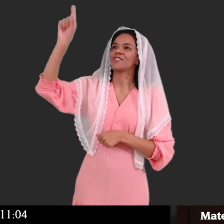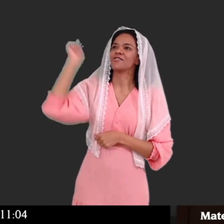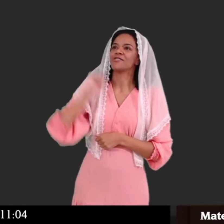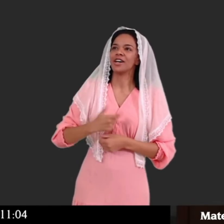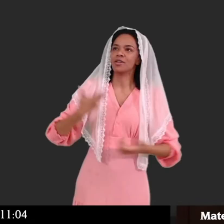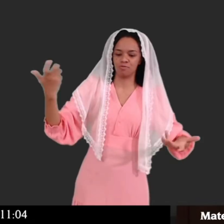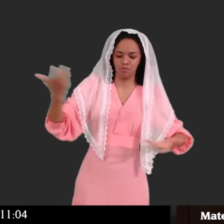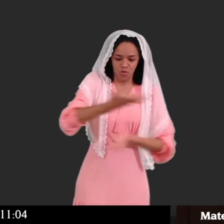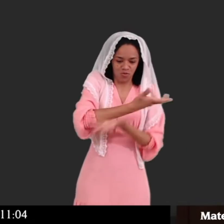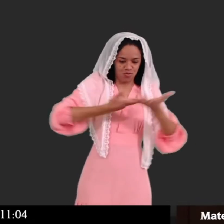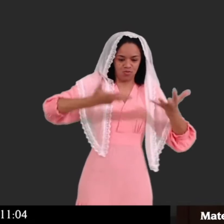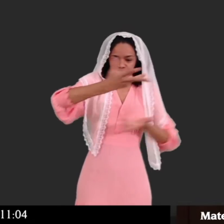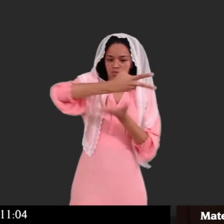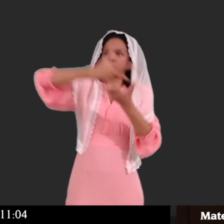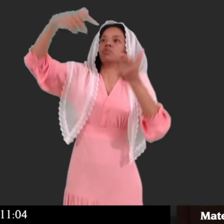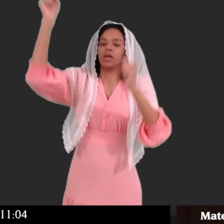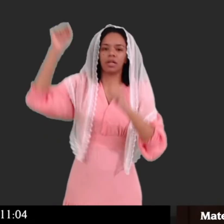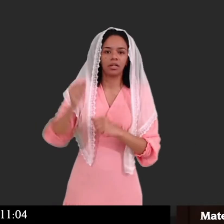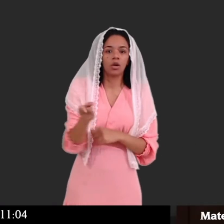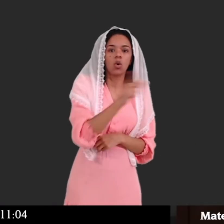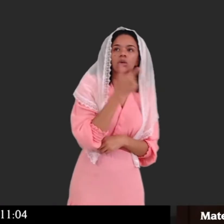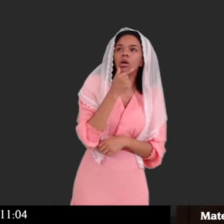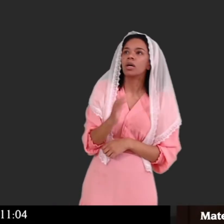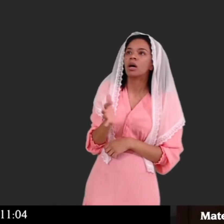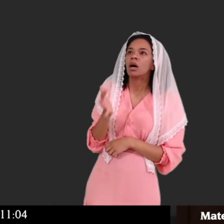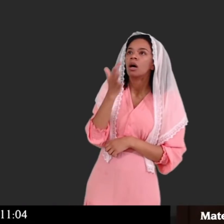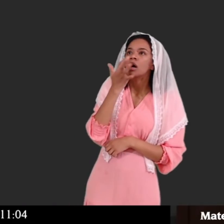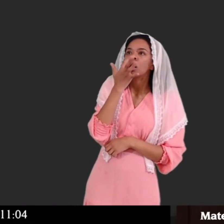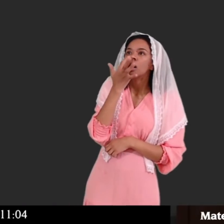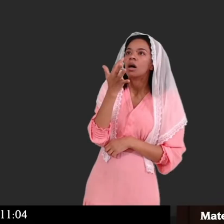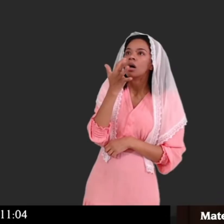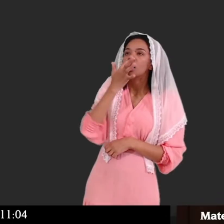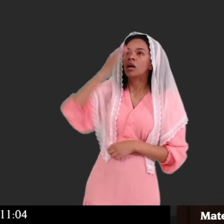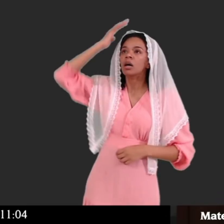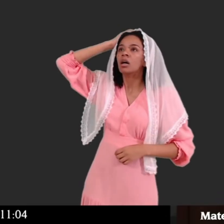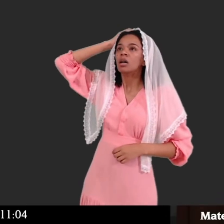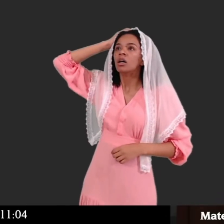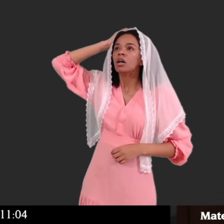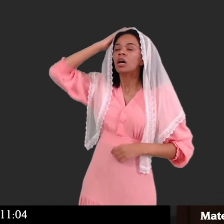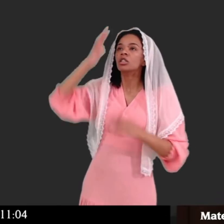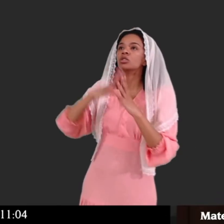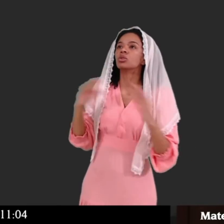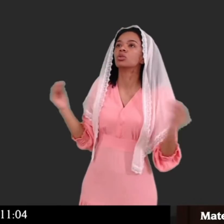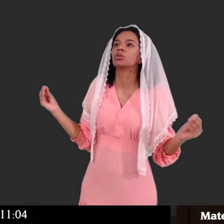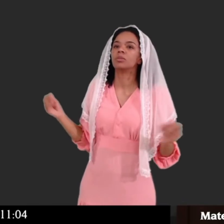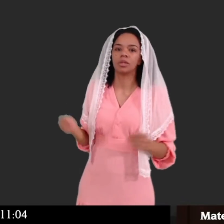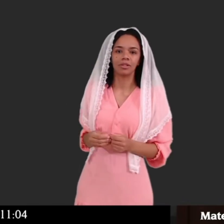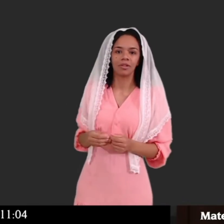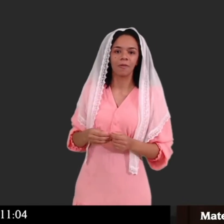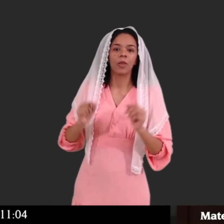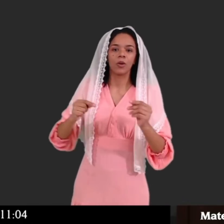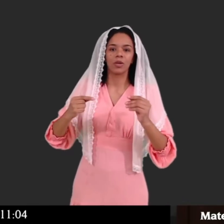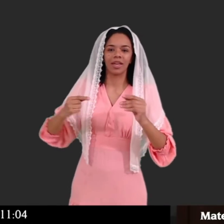embora. Lá do alto do céu caiu uma capa. E com a mão naquela capa, já o primeiro